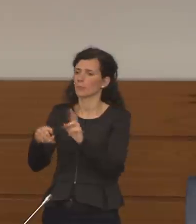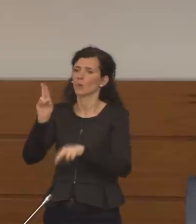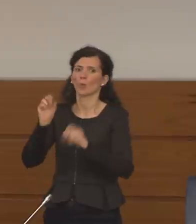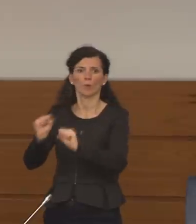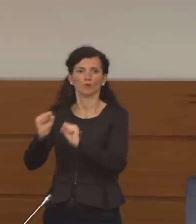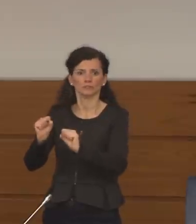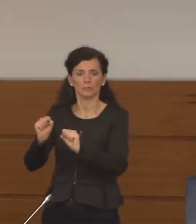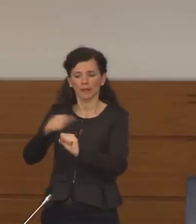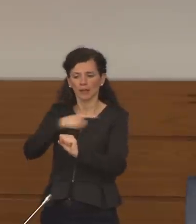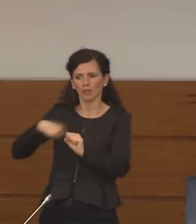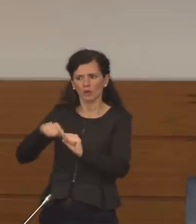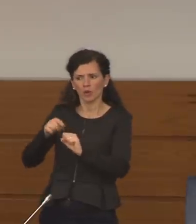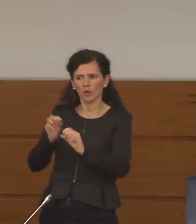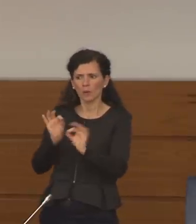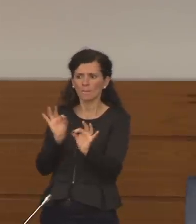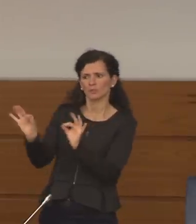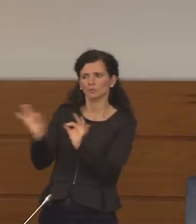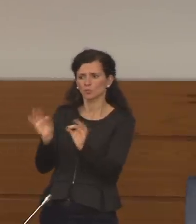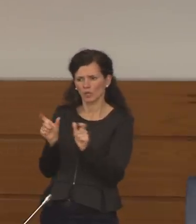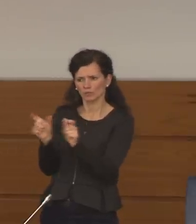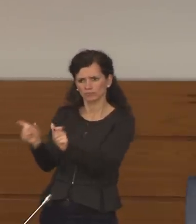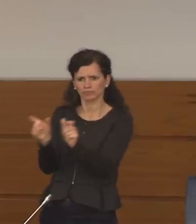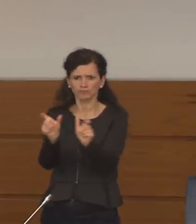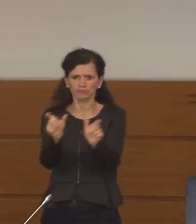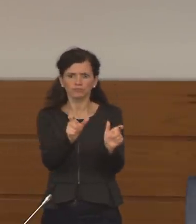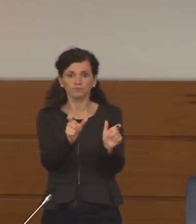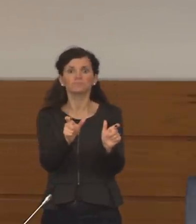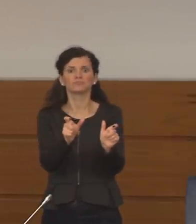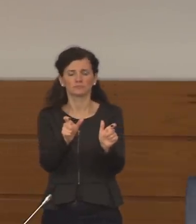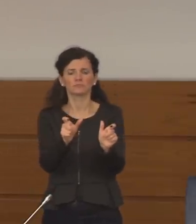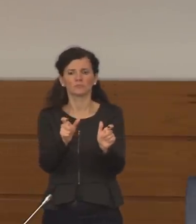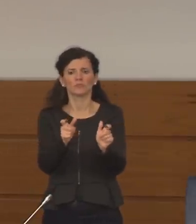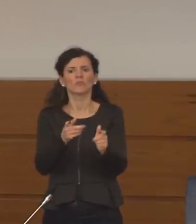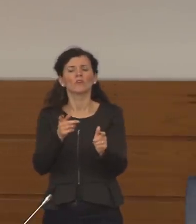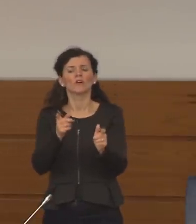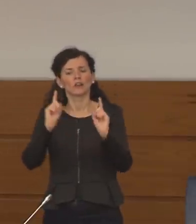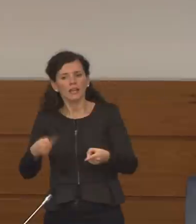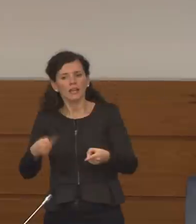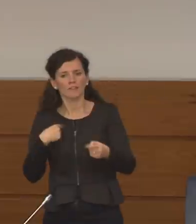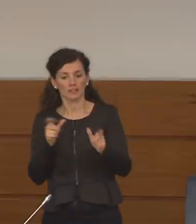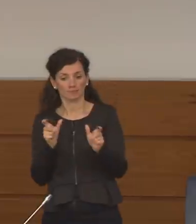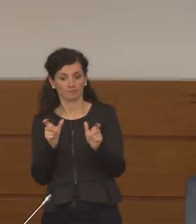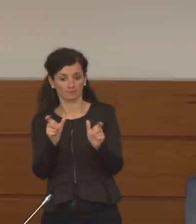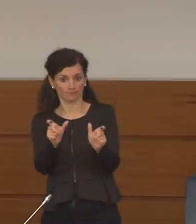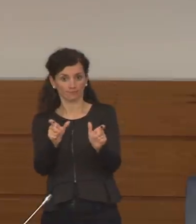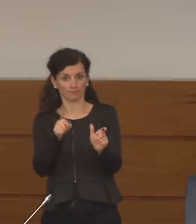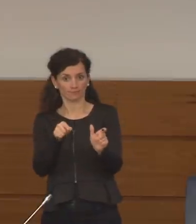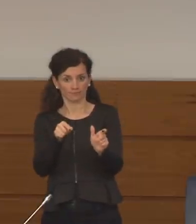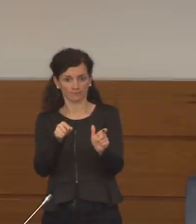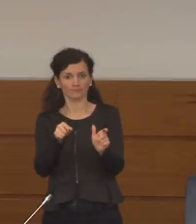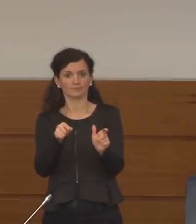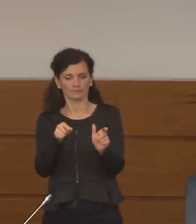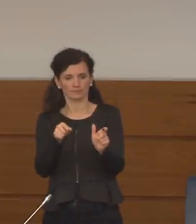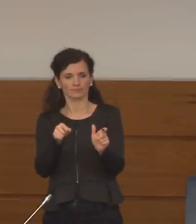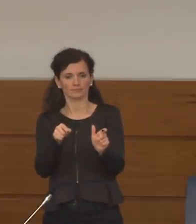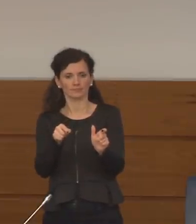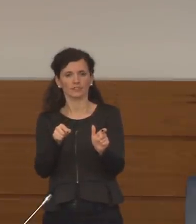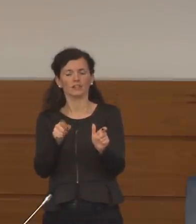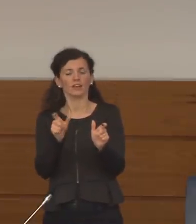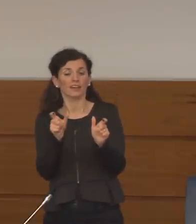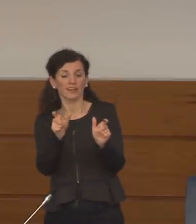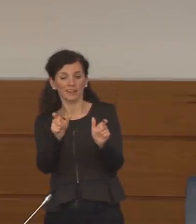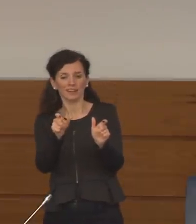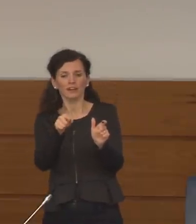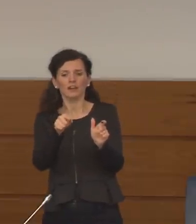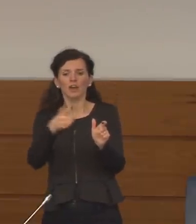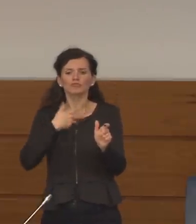adottate sono state adottate in questa logica da una parte il contenimento e il dilazionamento laddove